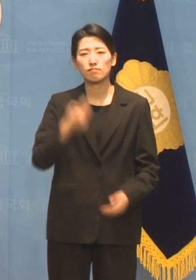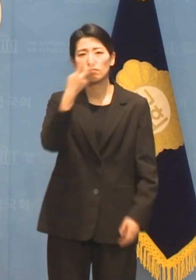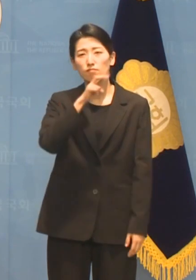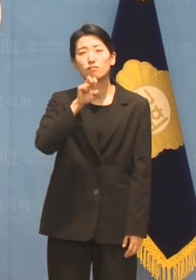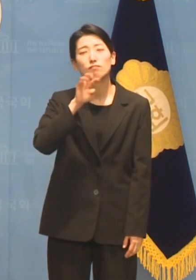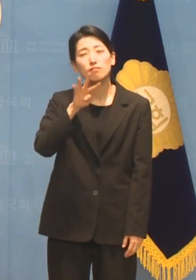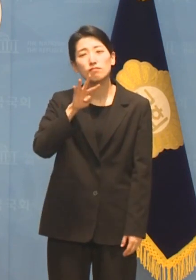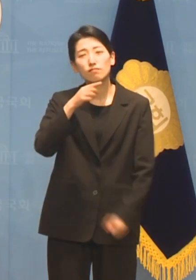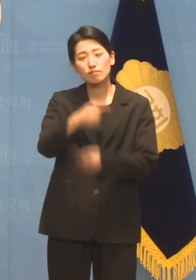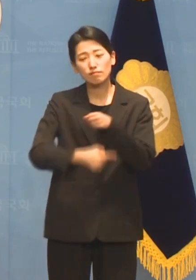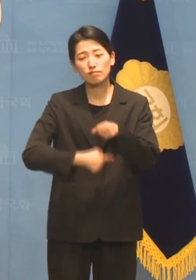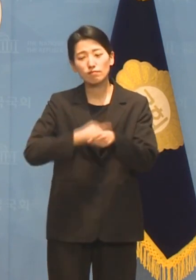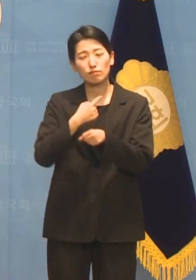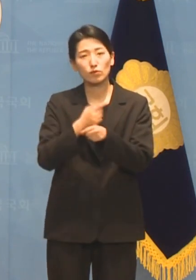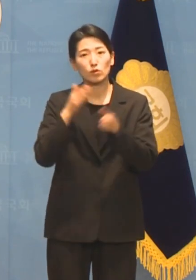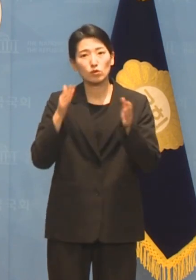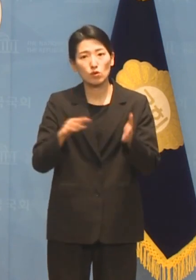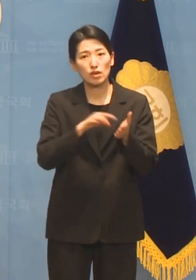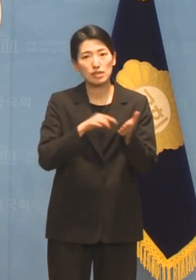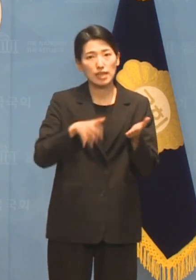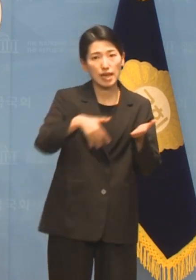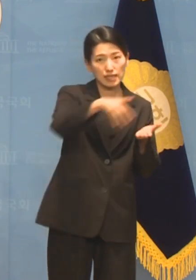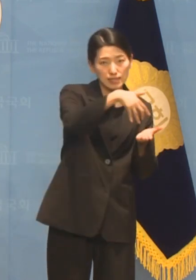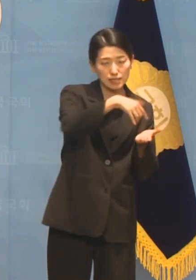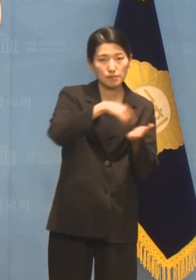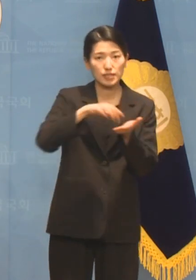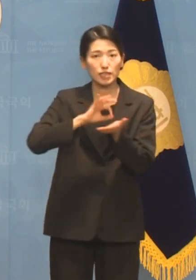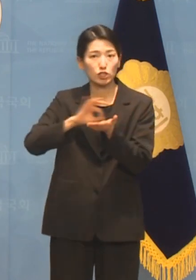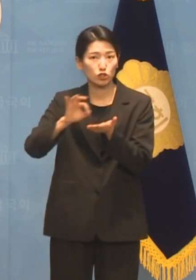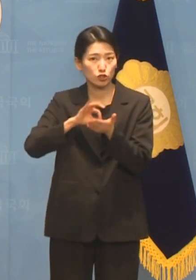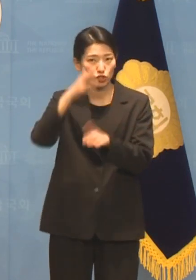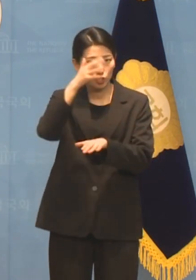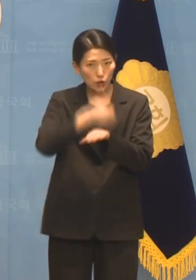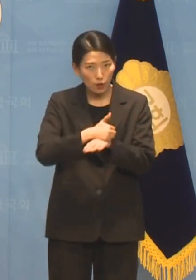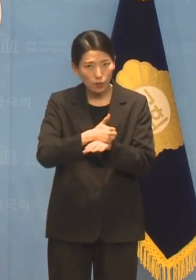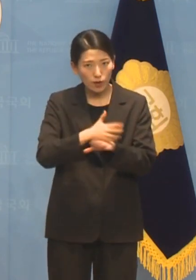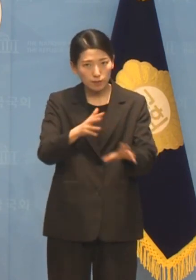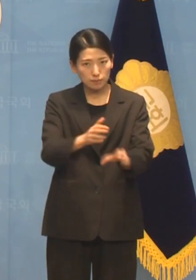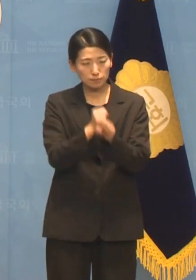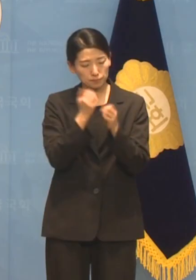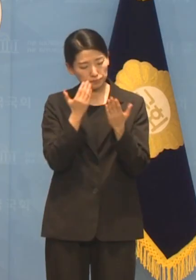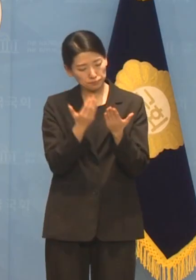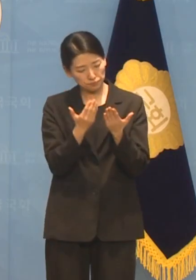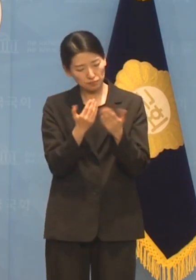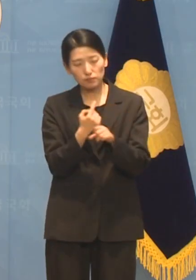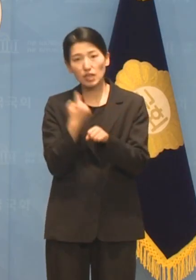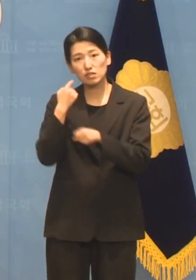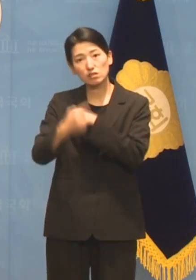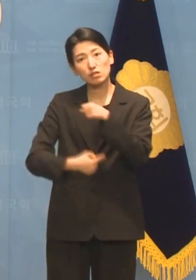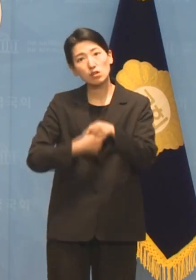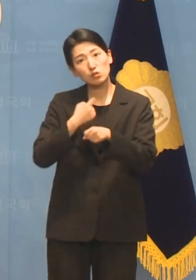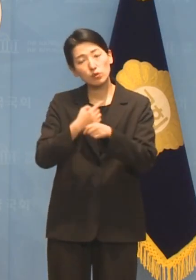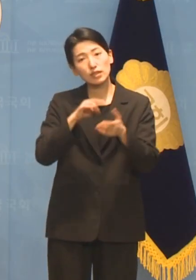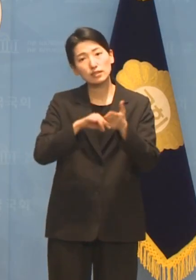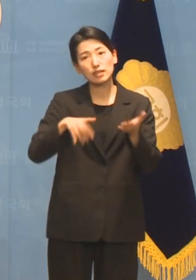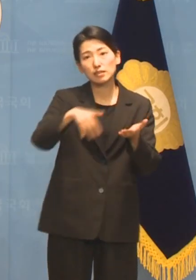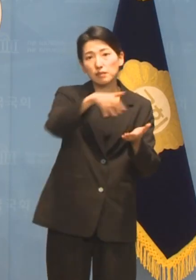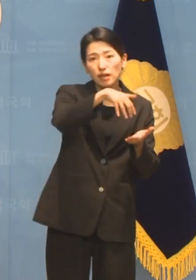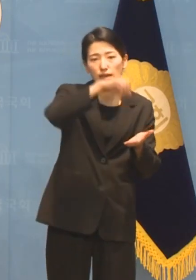2024년 회계연도 총세입 총세출 마감 결과에 따르면 작년 국세 세입은 예산